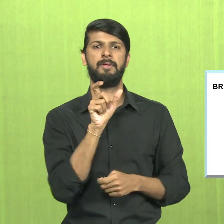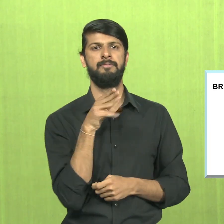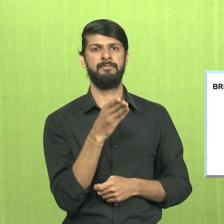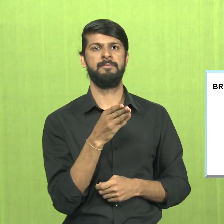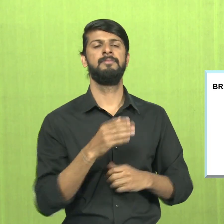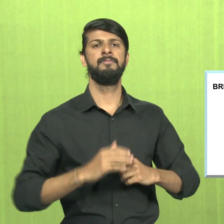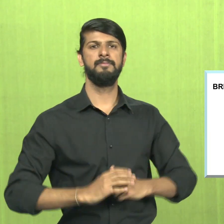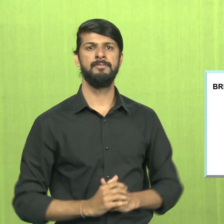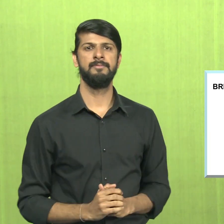हुआ था